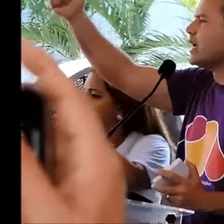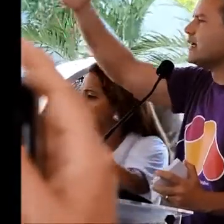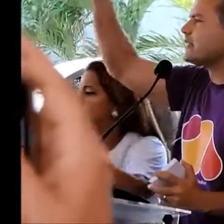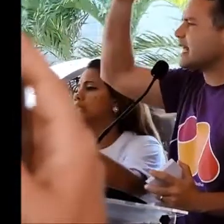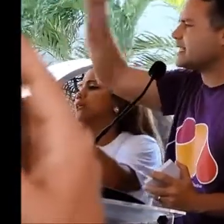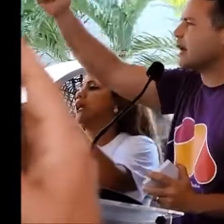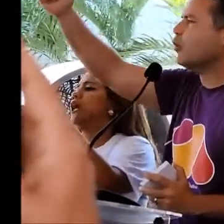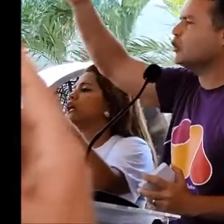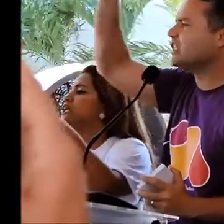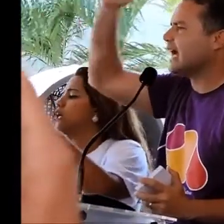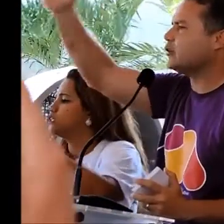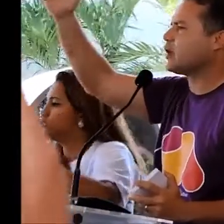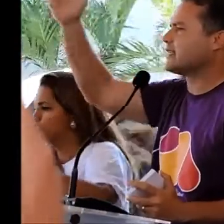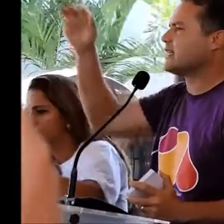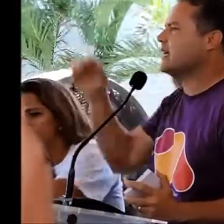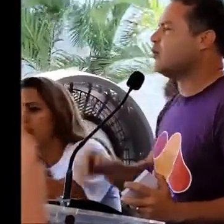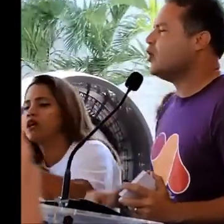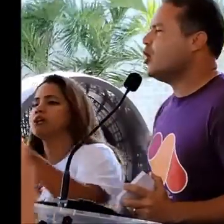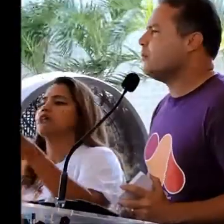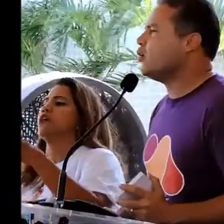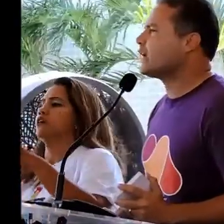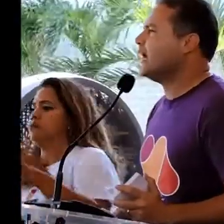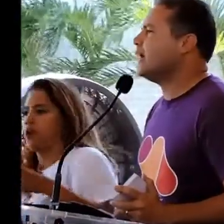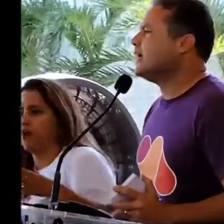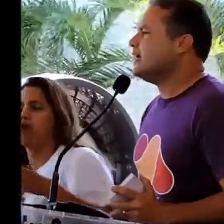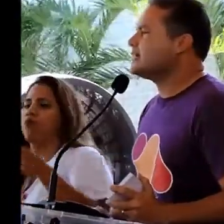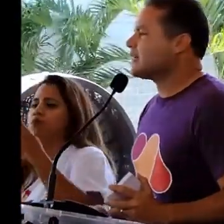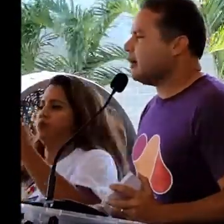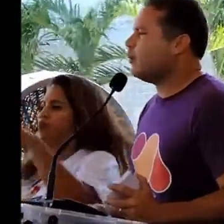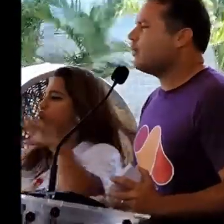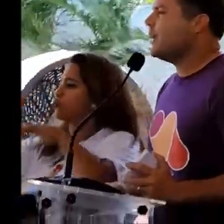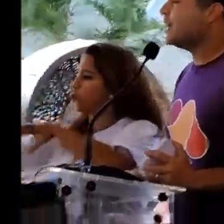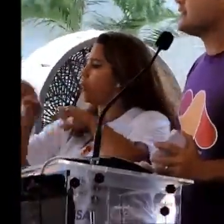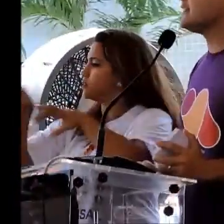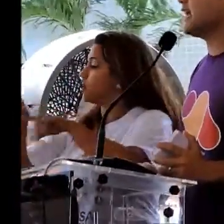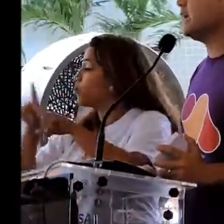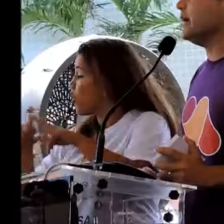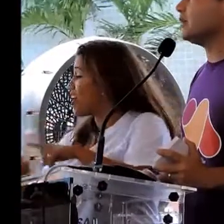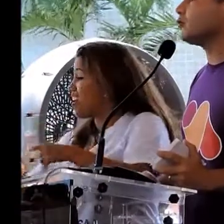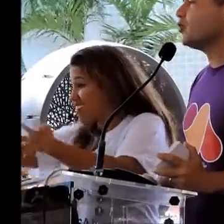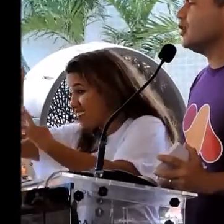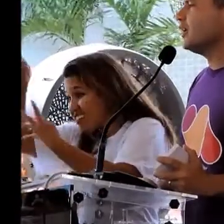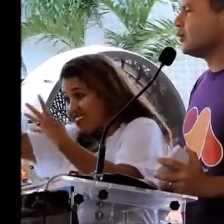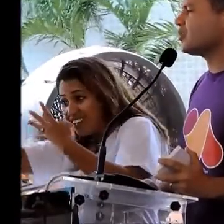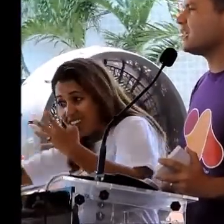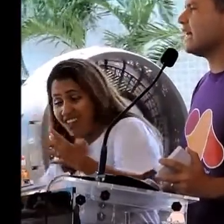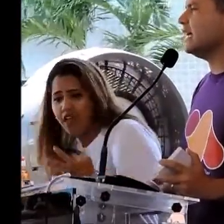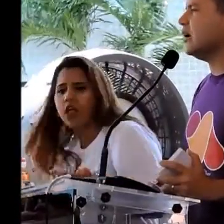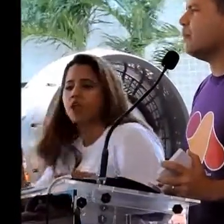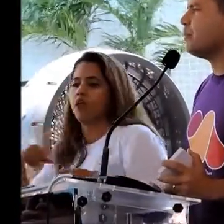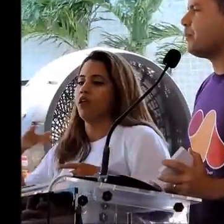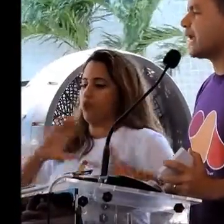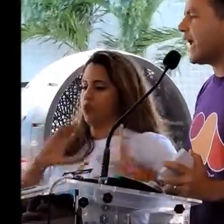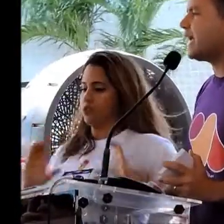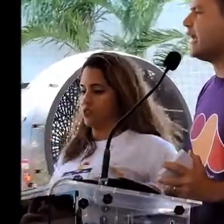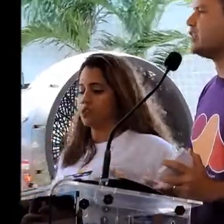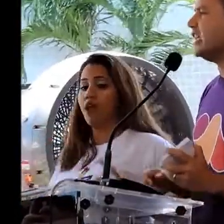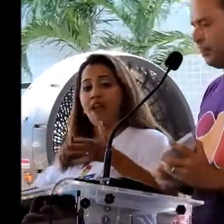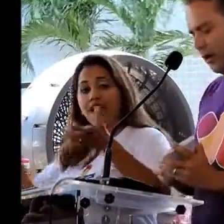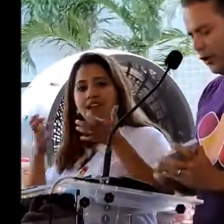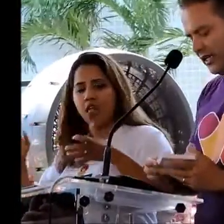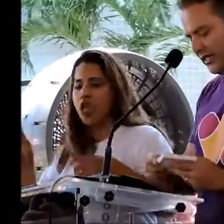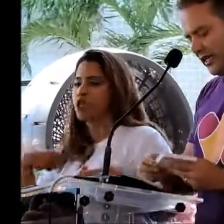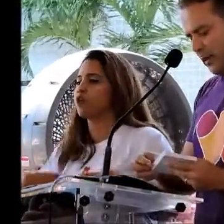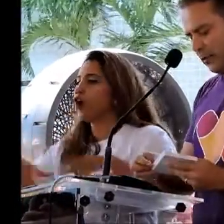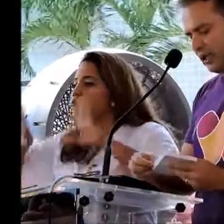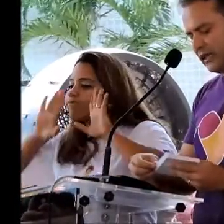na segurança, na saúde, na educação, porque são esses segmentos que o cidadão quer que a